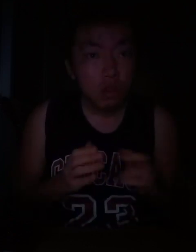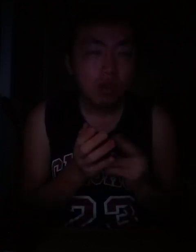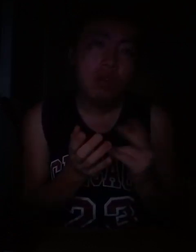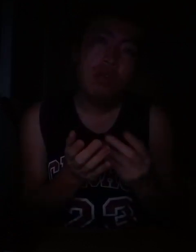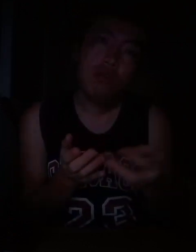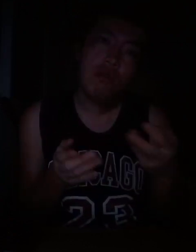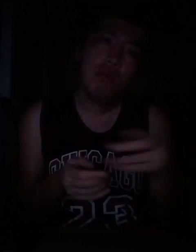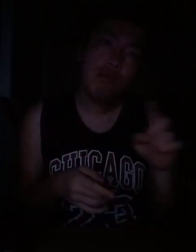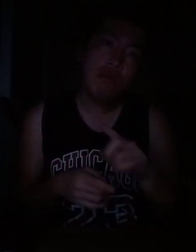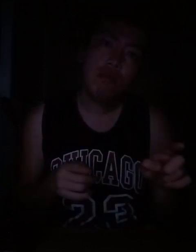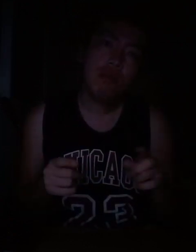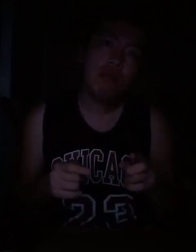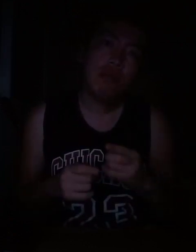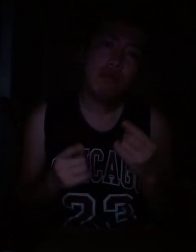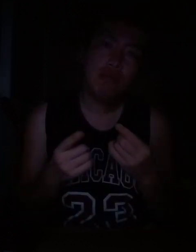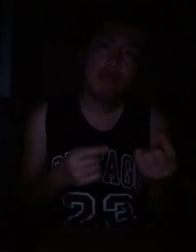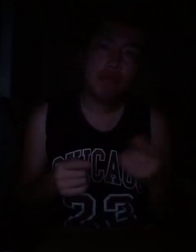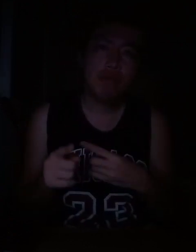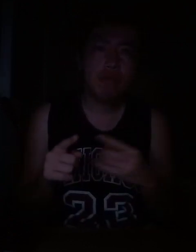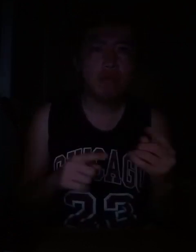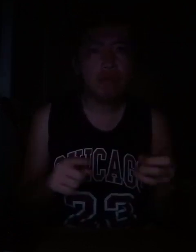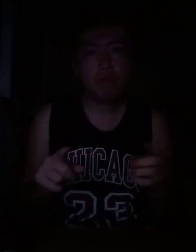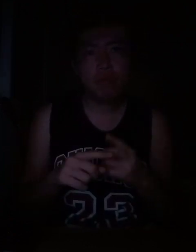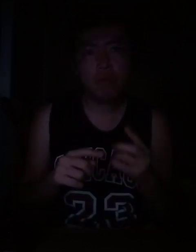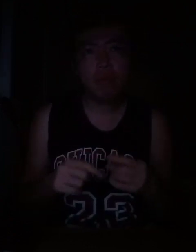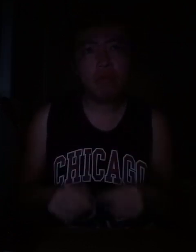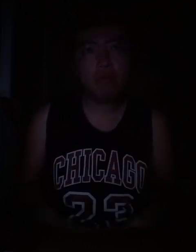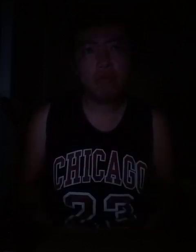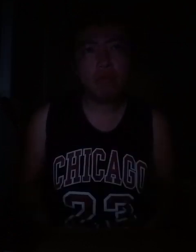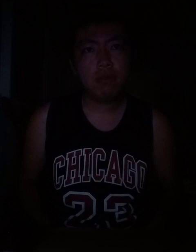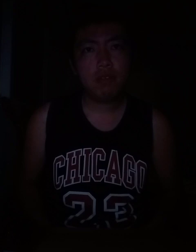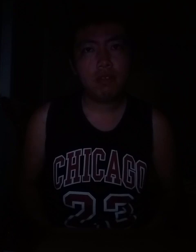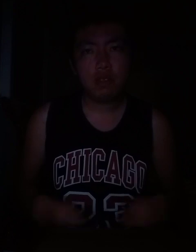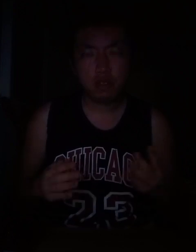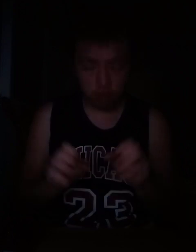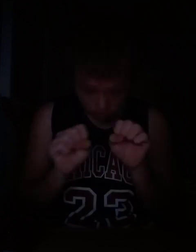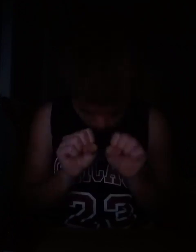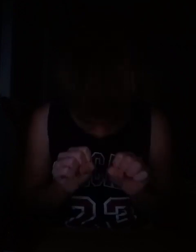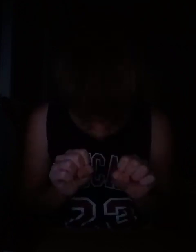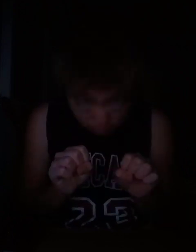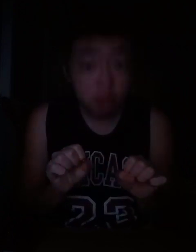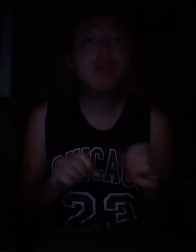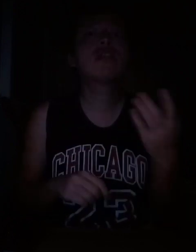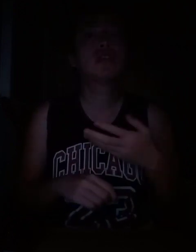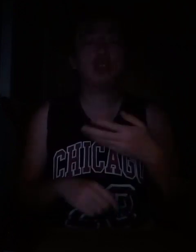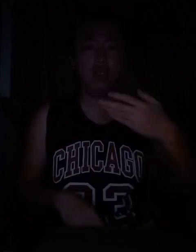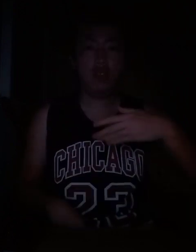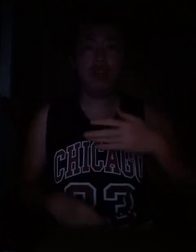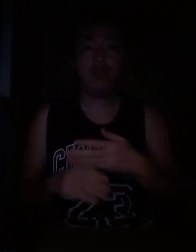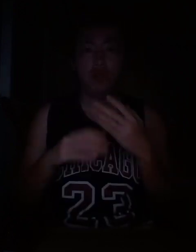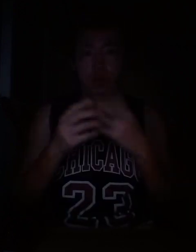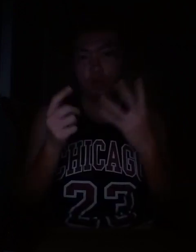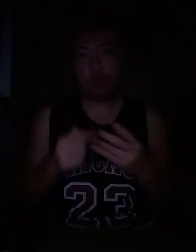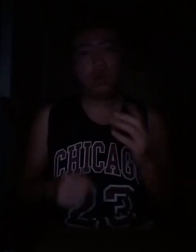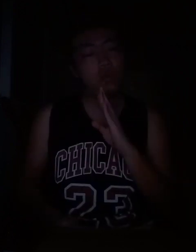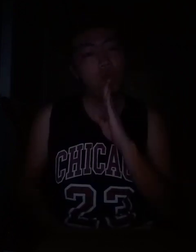처벌이 쉽지 않다고 합니다. 그 이유가 뭔지 따져보겠습니다. 자, 홍영 기자, 범행을 예고하는 글이 지금도 많이 올라오고 있습니까?